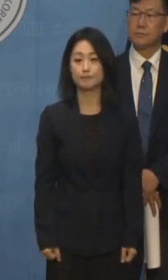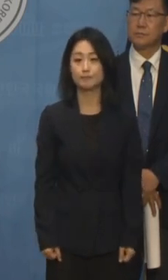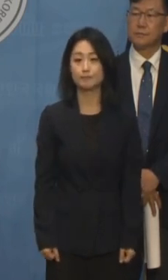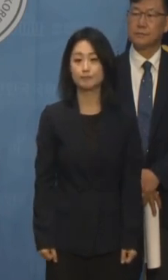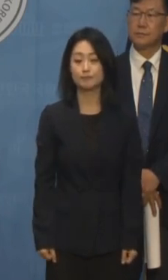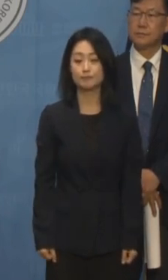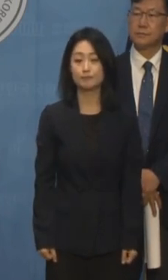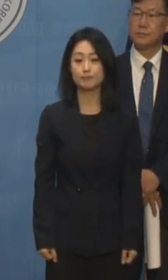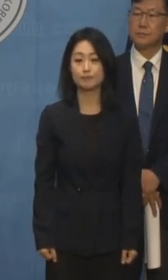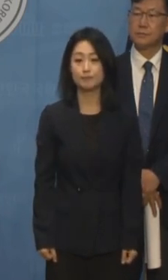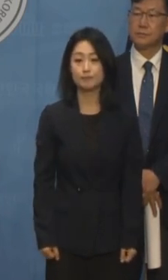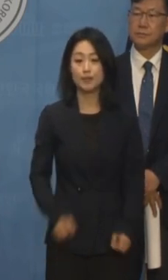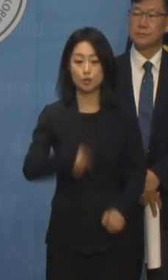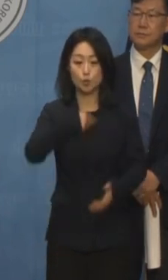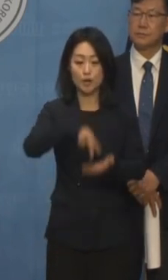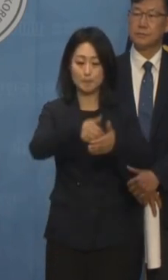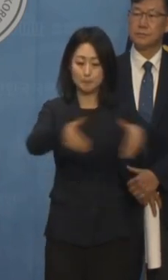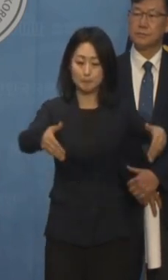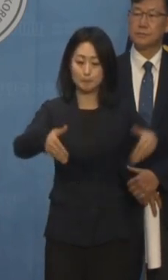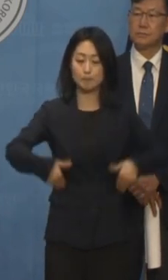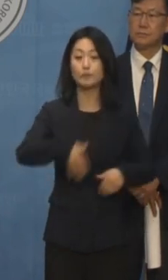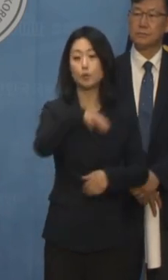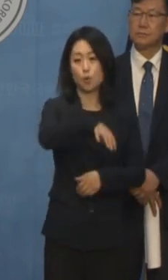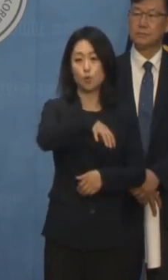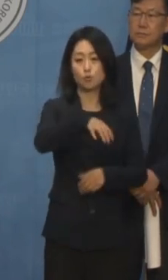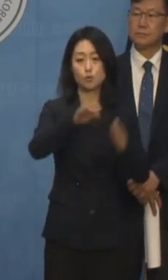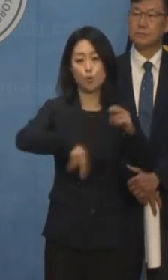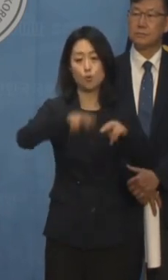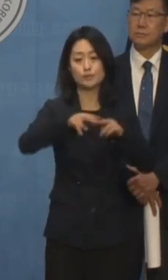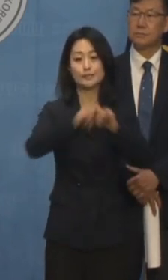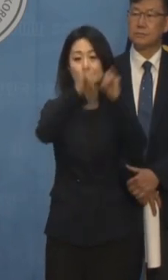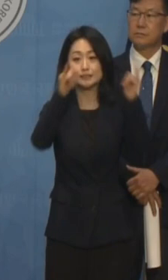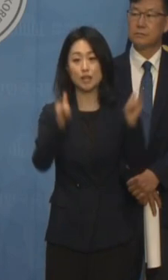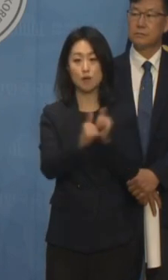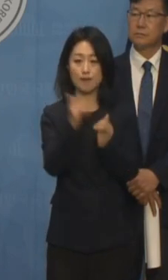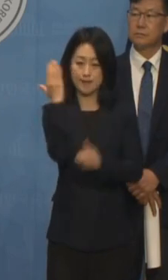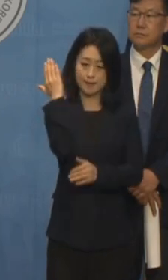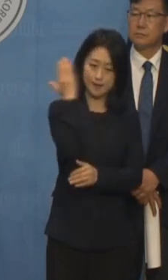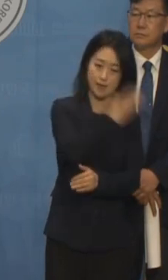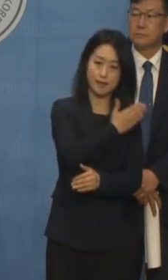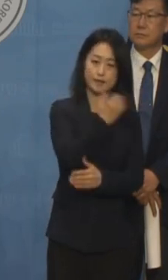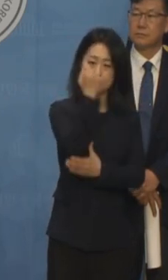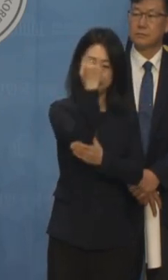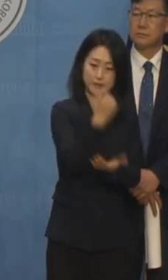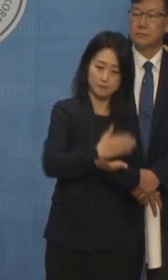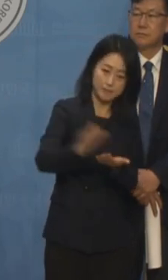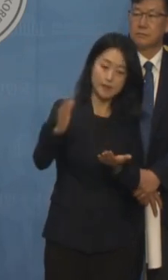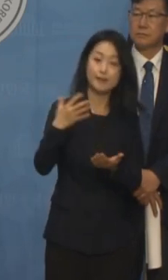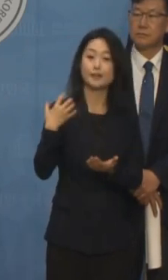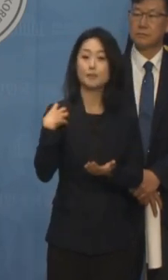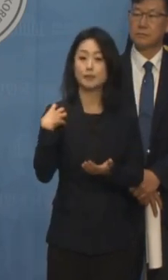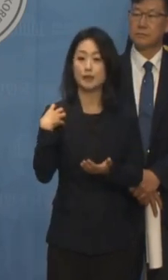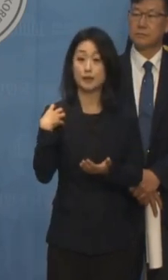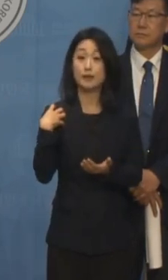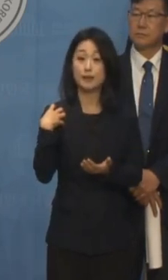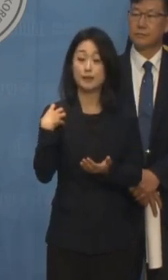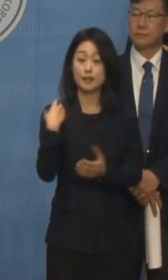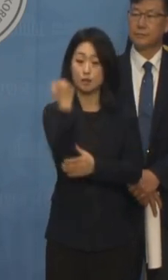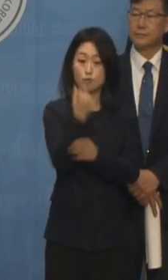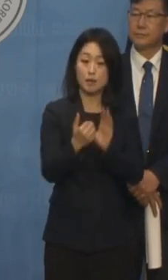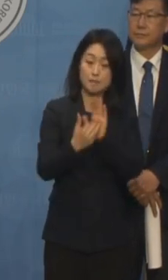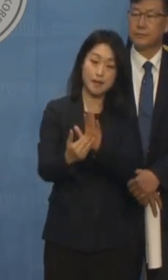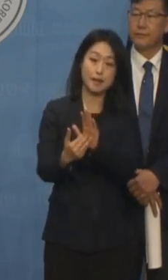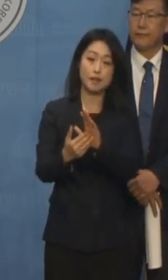것입니다. 독립적인 기관으로서 대한민국 공직사회의 청렴성을 수호해온 반부패